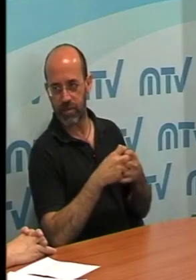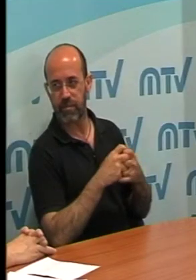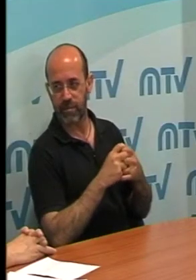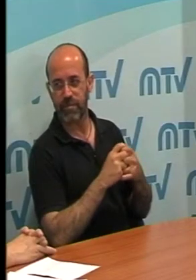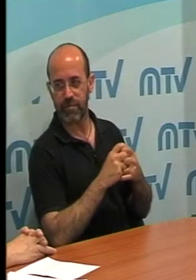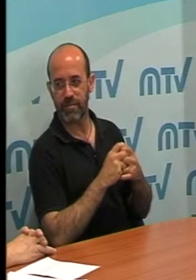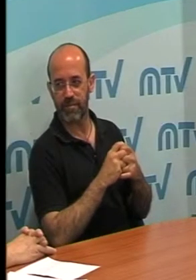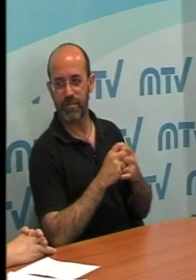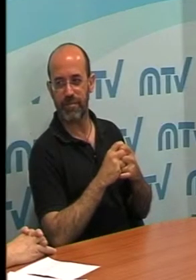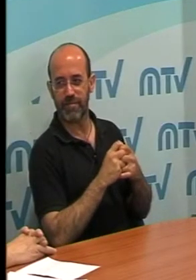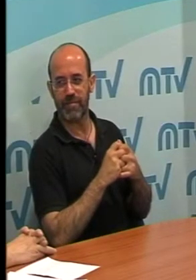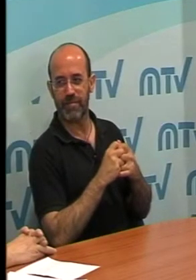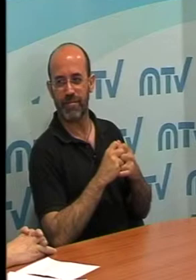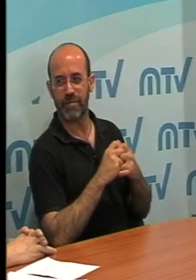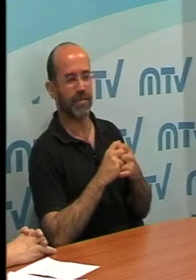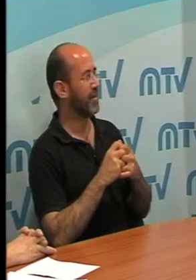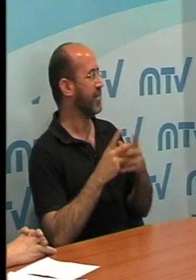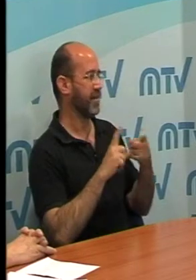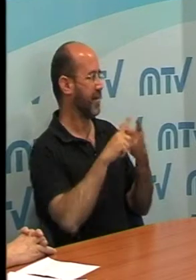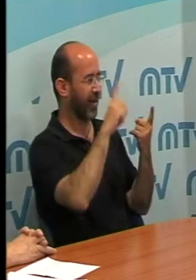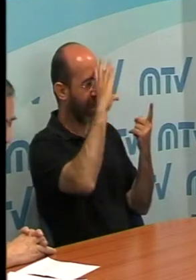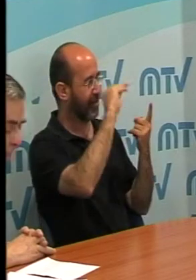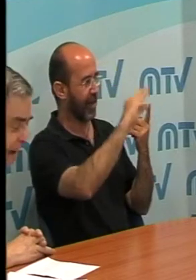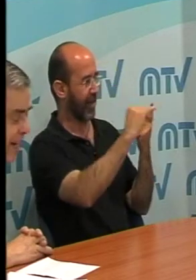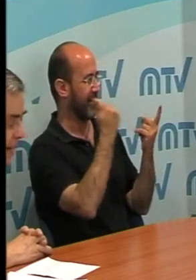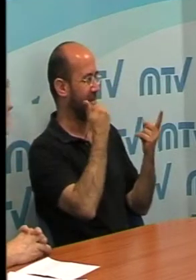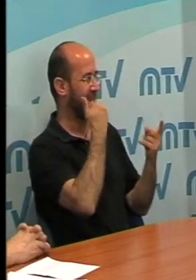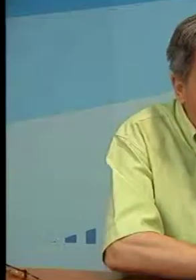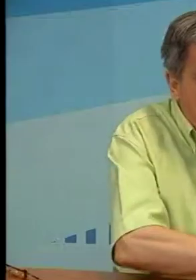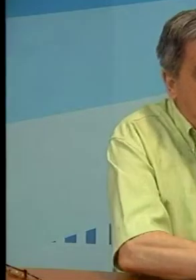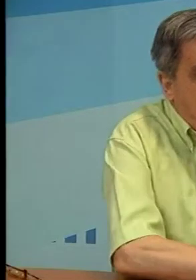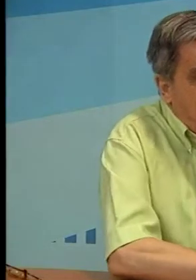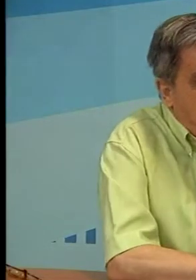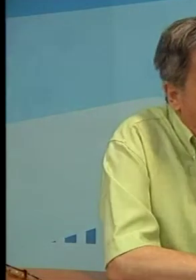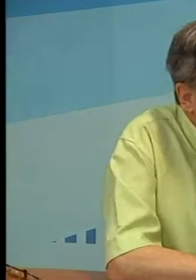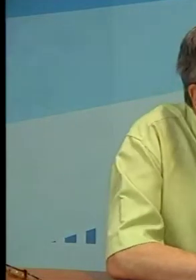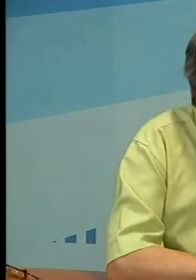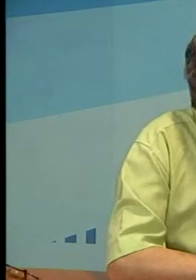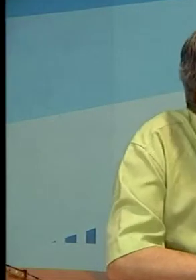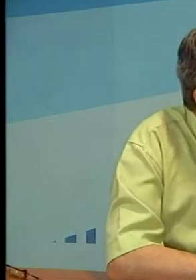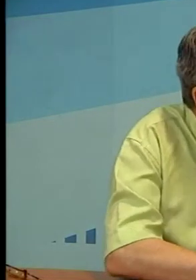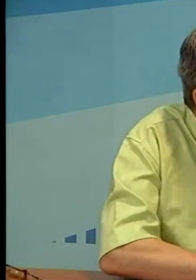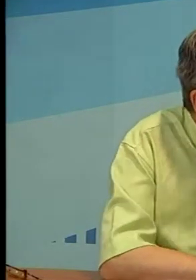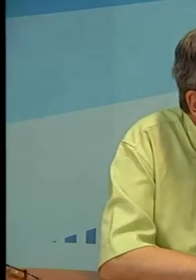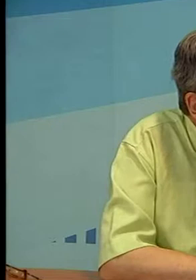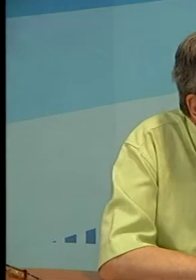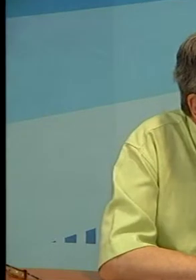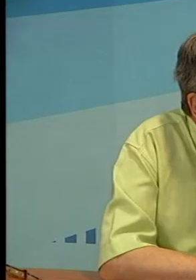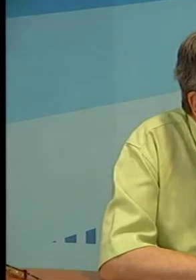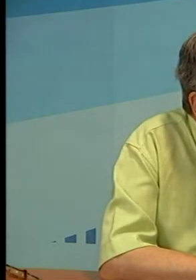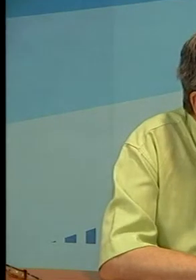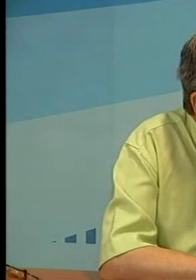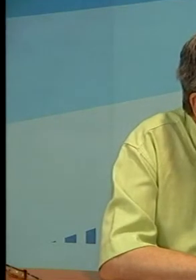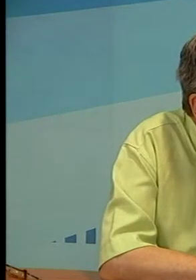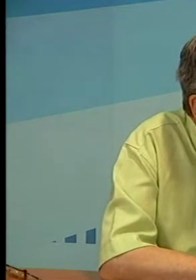más. Qué inteligente que es Ángel. Ángel, tengo 18 años